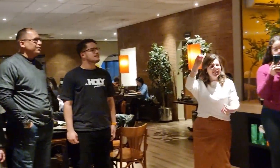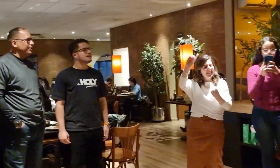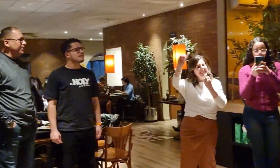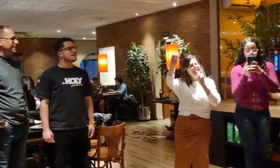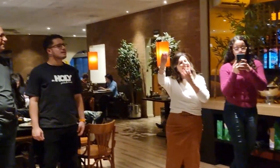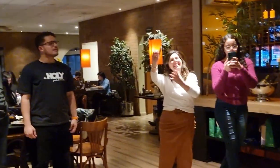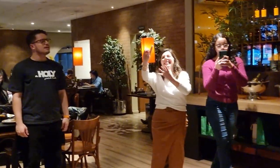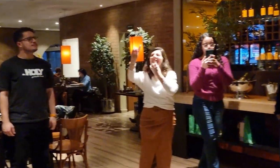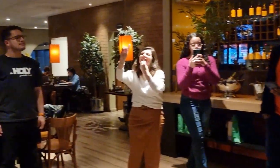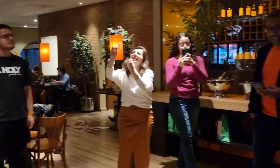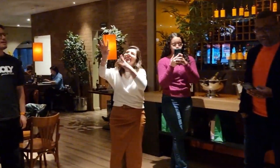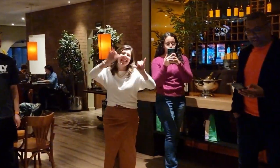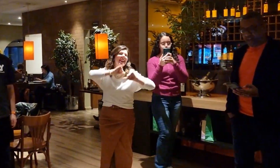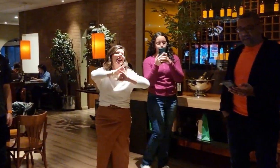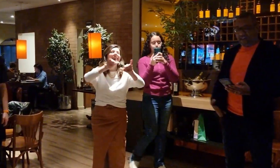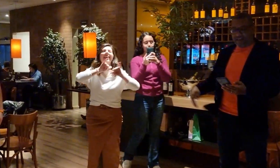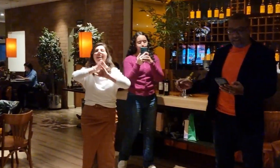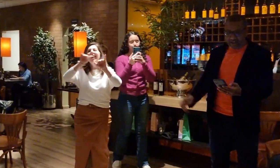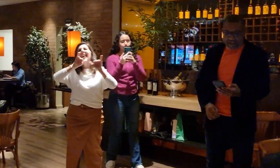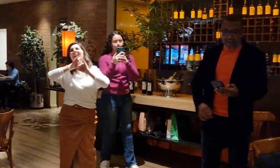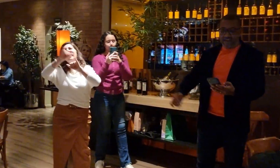Um ano e meio. Ele me ajudou, ele foi meu professor. Muito obrigado.